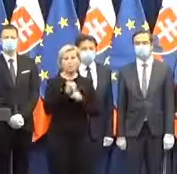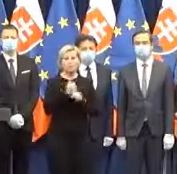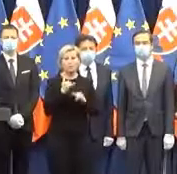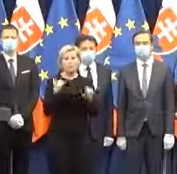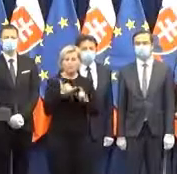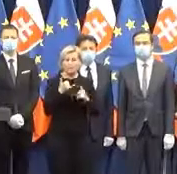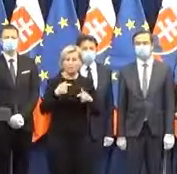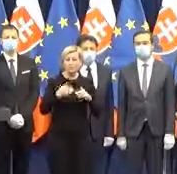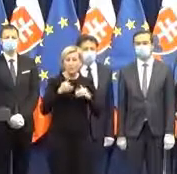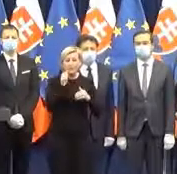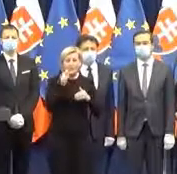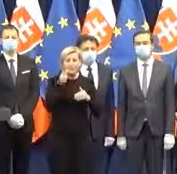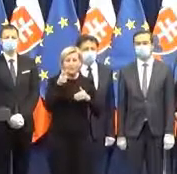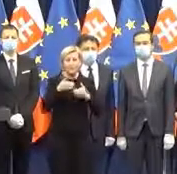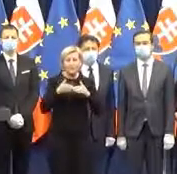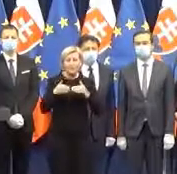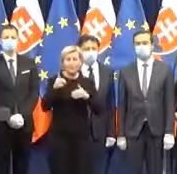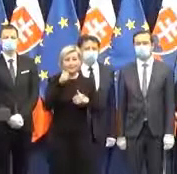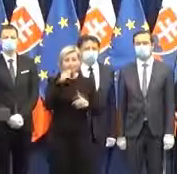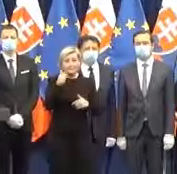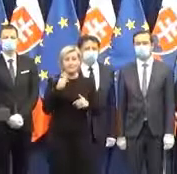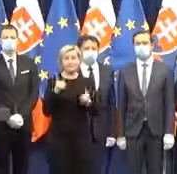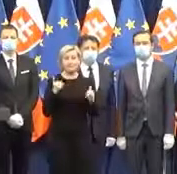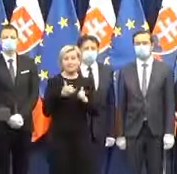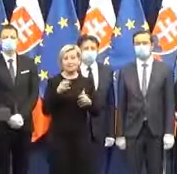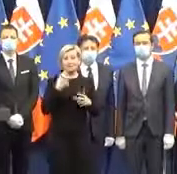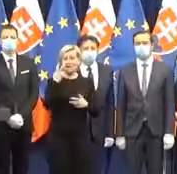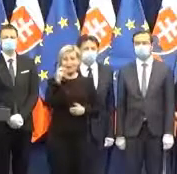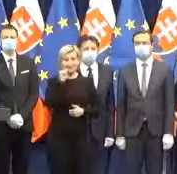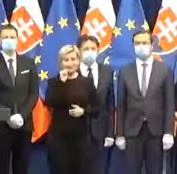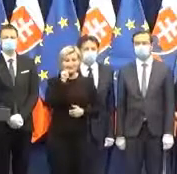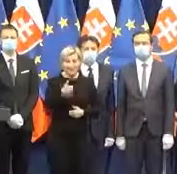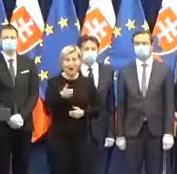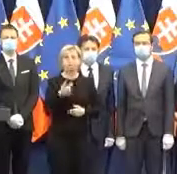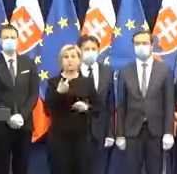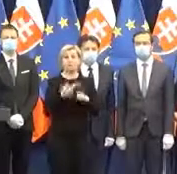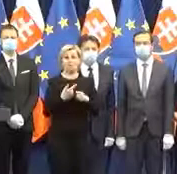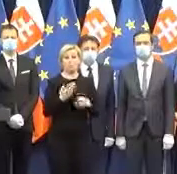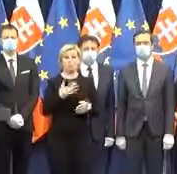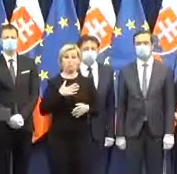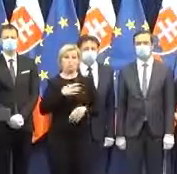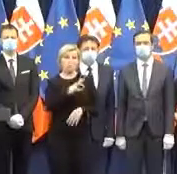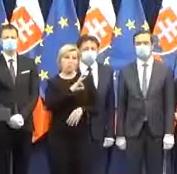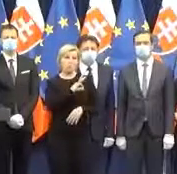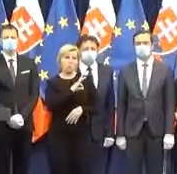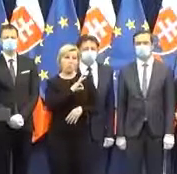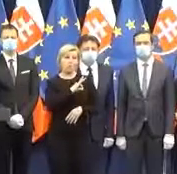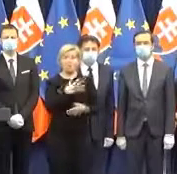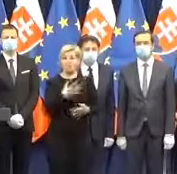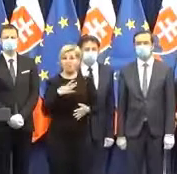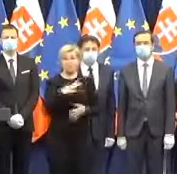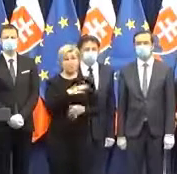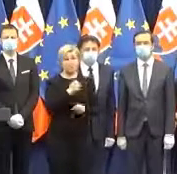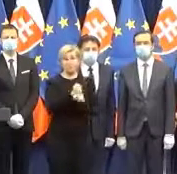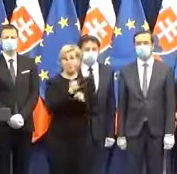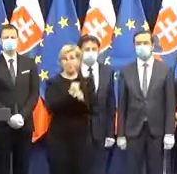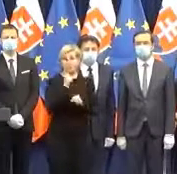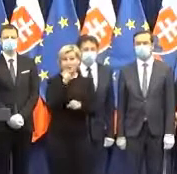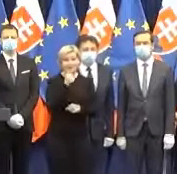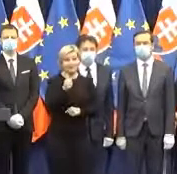najbližšie dni, hlavne aj v priebehu zajtrajšieho dňa, aj moji kolegovia budú mať pracovný deň, budú komunikovať so